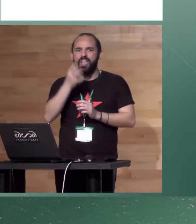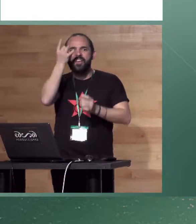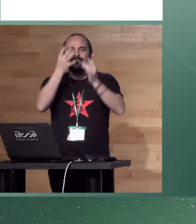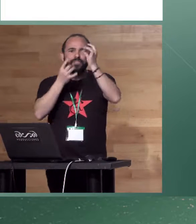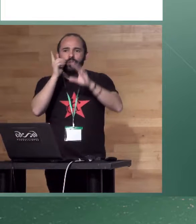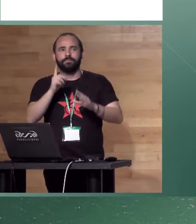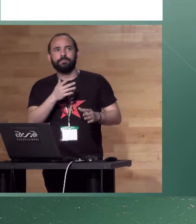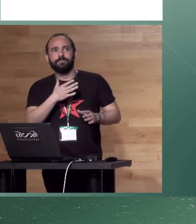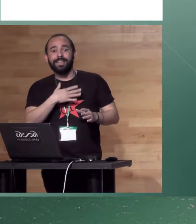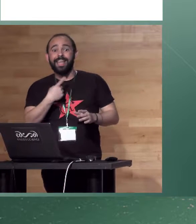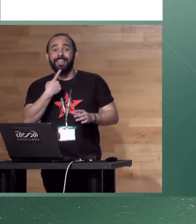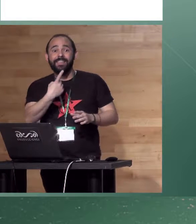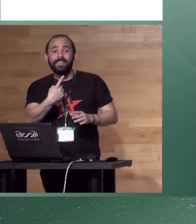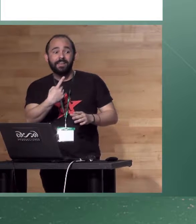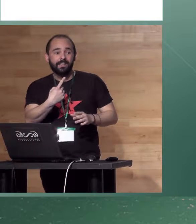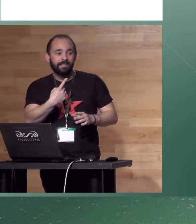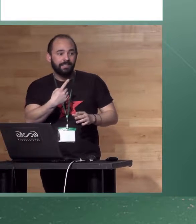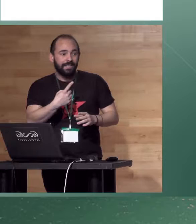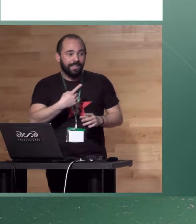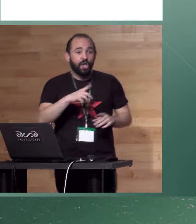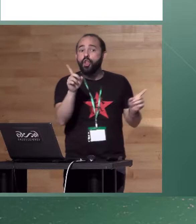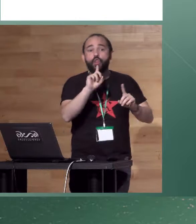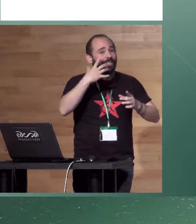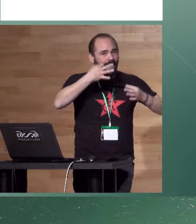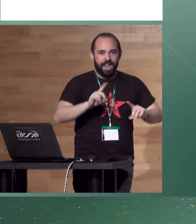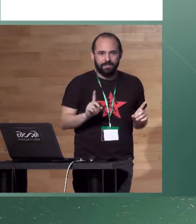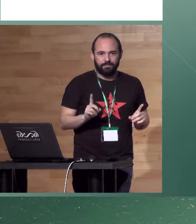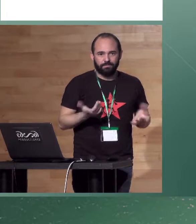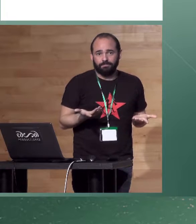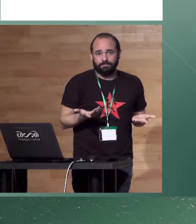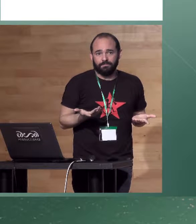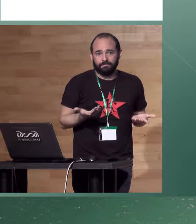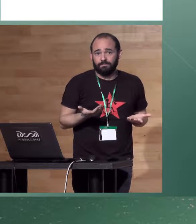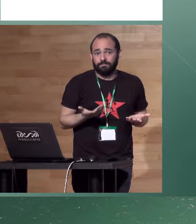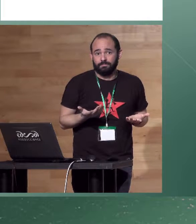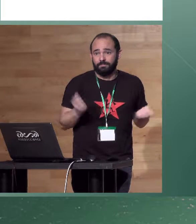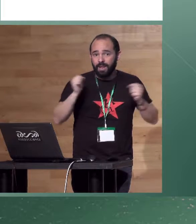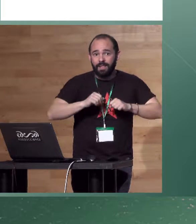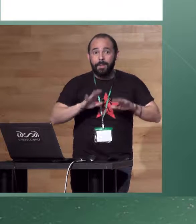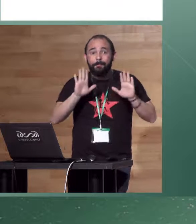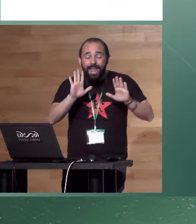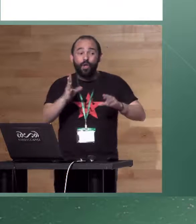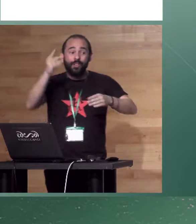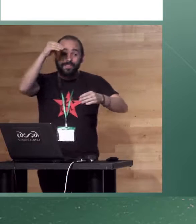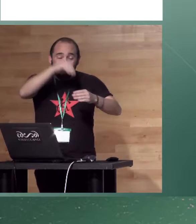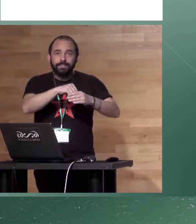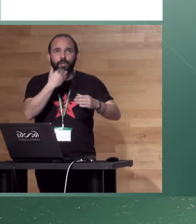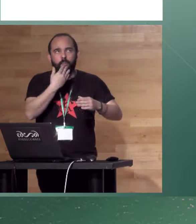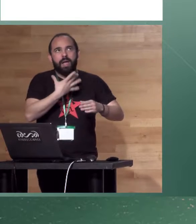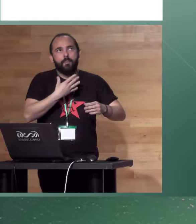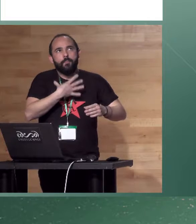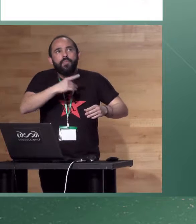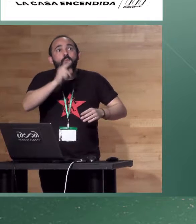Es un poco lioso. Ficción quiere decir que no es real, ¿vale?